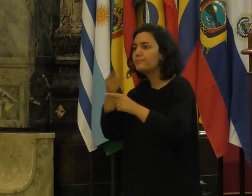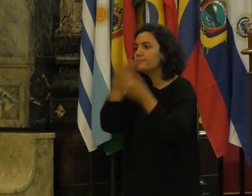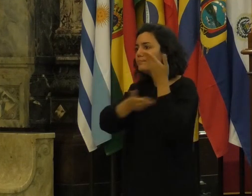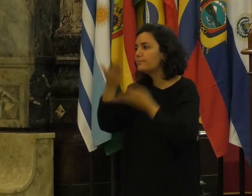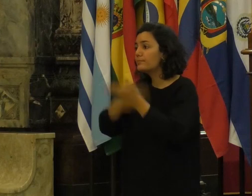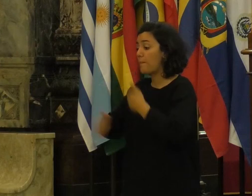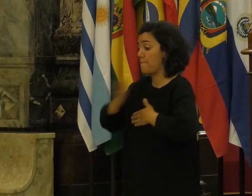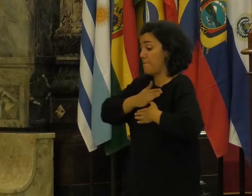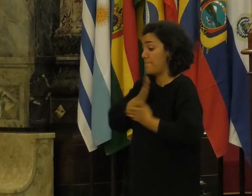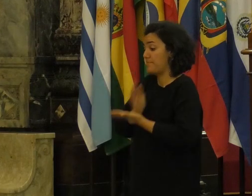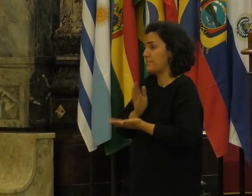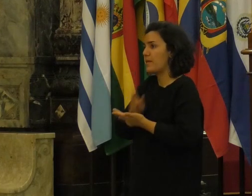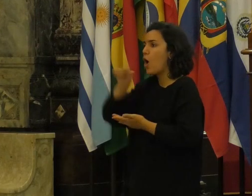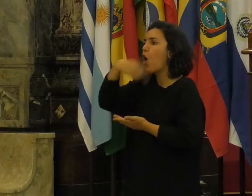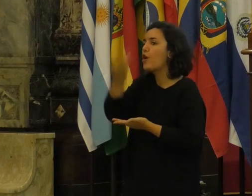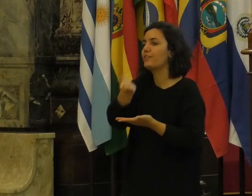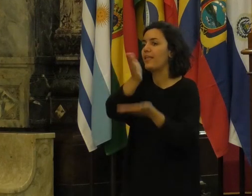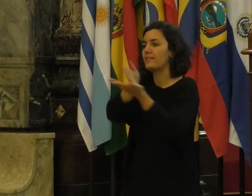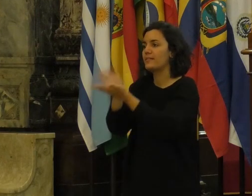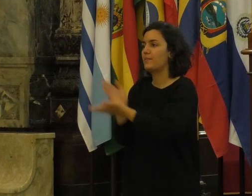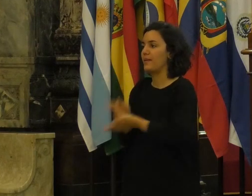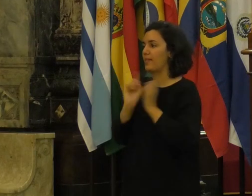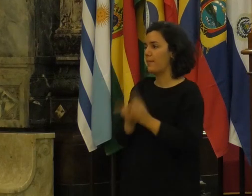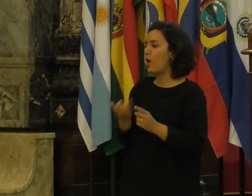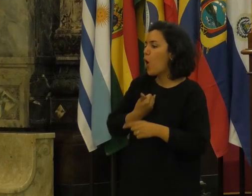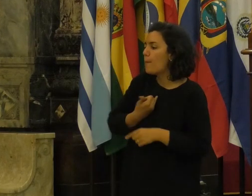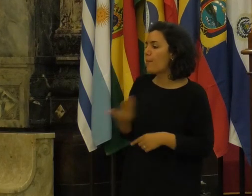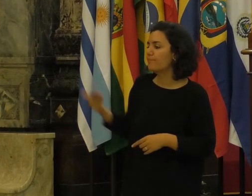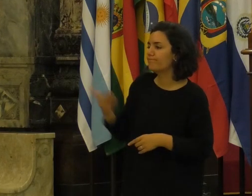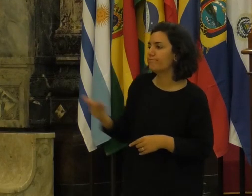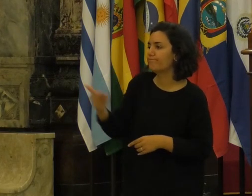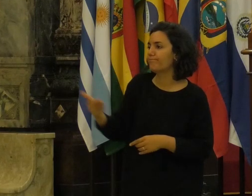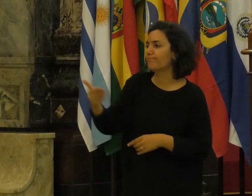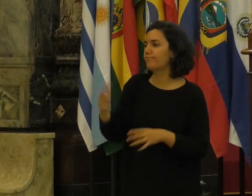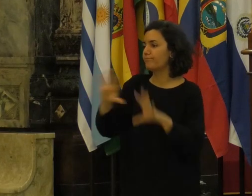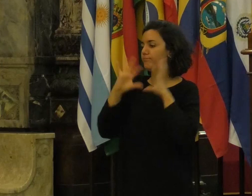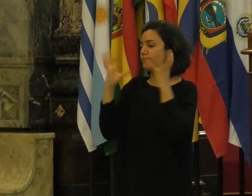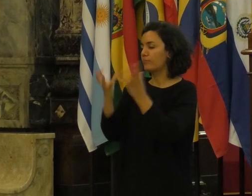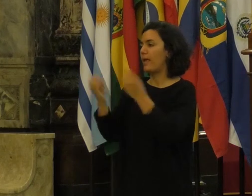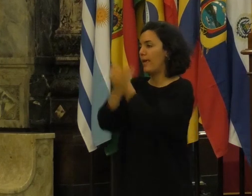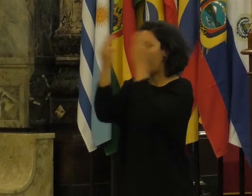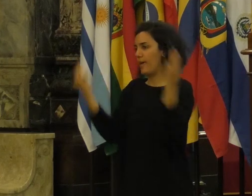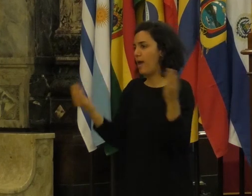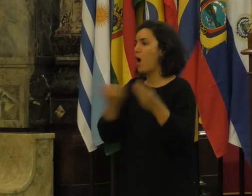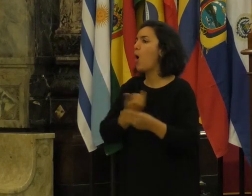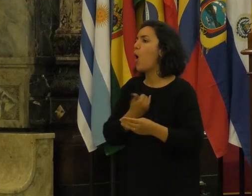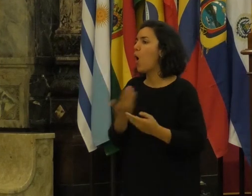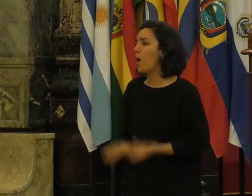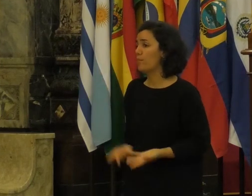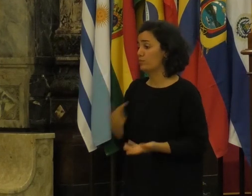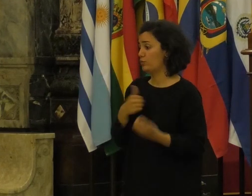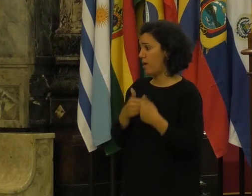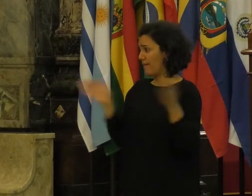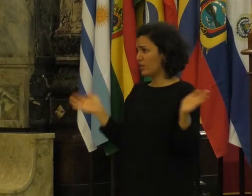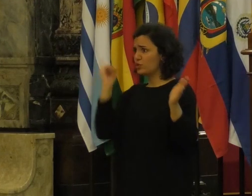disciplina con otras disciplinas. ¿Cómo participamos en el mundo global? ¿Estamos abiertos o